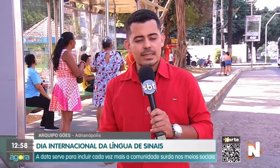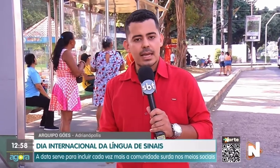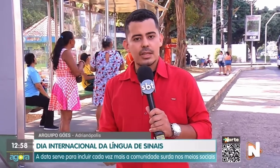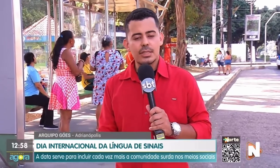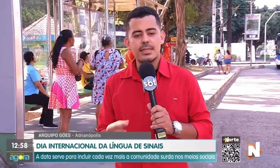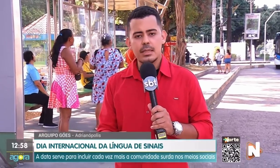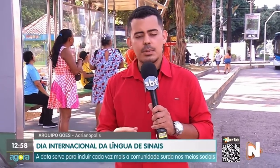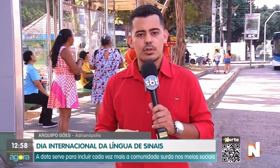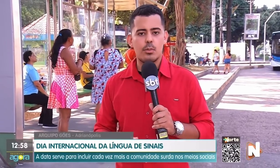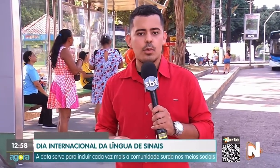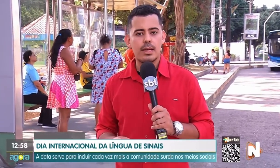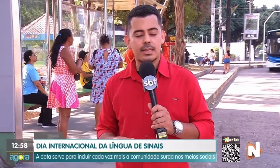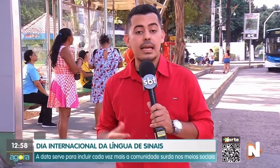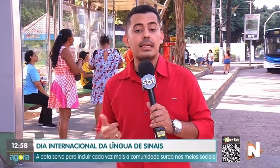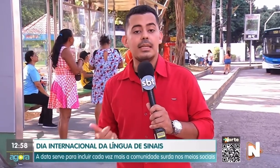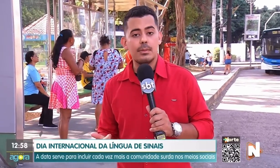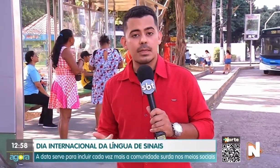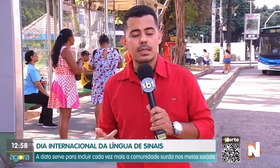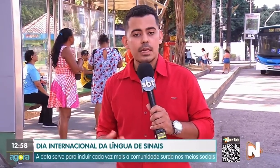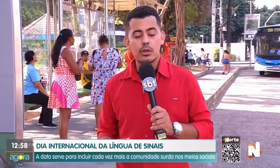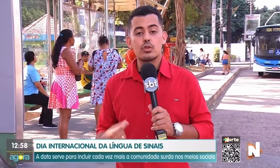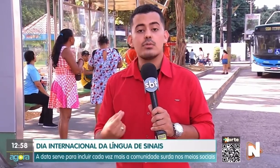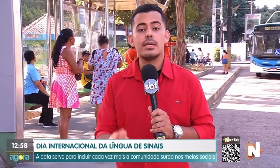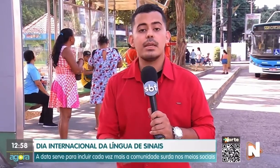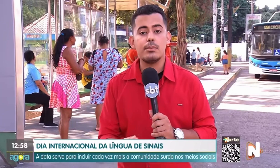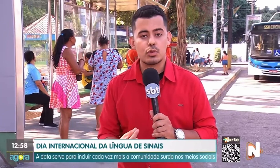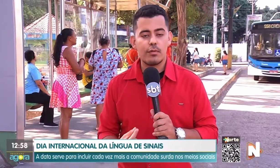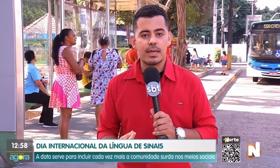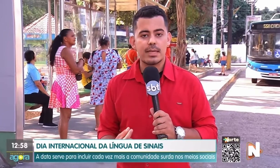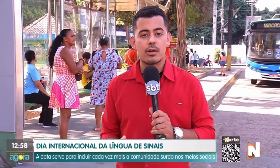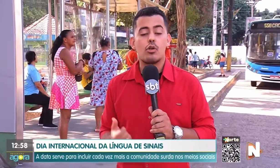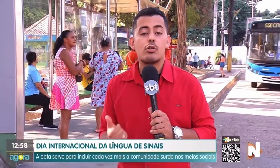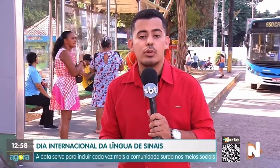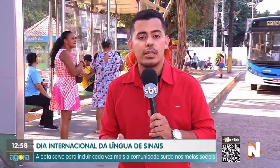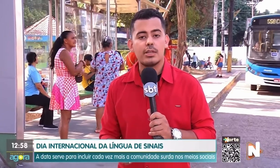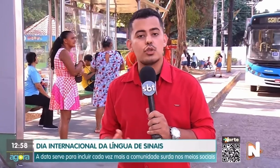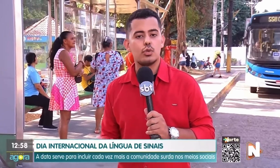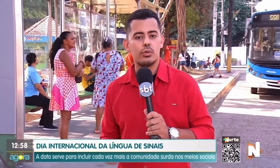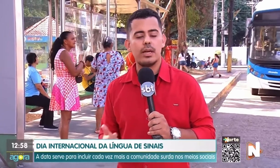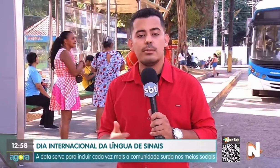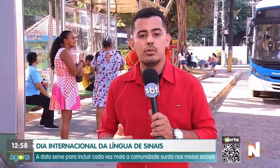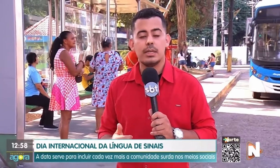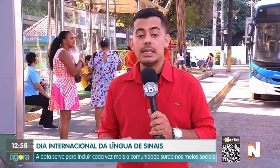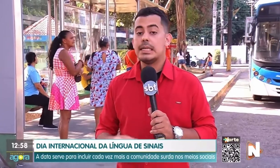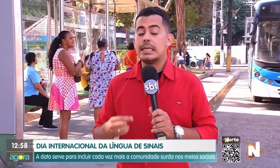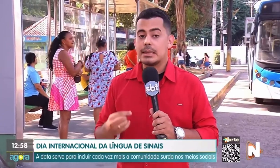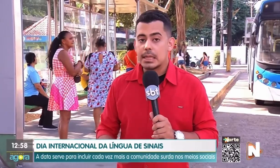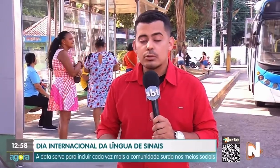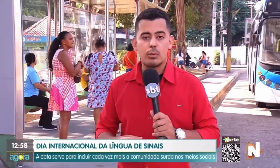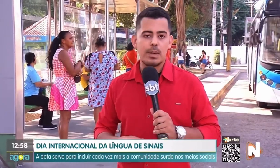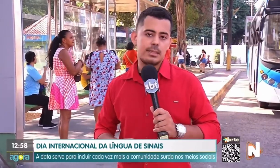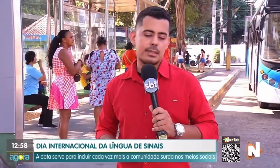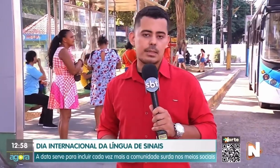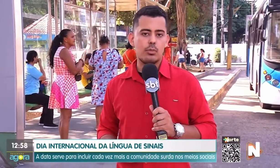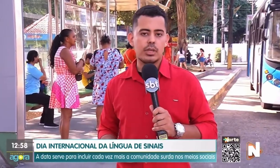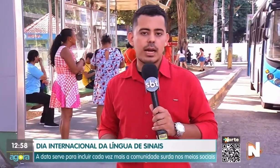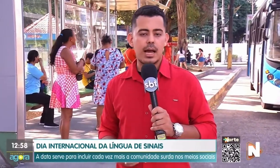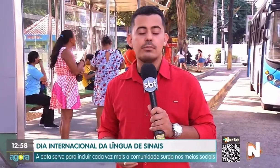com mensagens simples como essa em Libras que nós conseguimos conversar com a comunidade surda e muda Que tanto precisa se comunicar